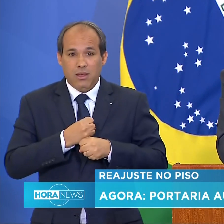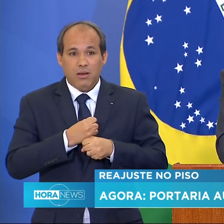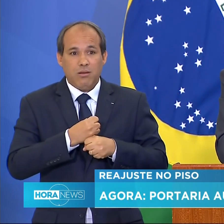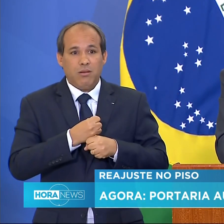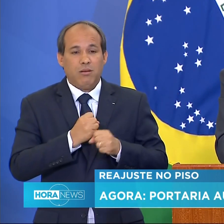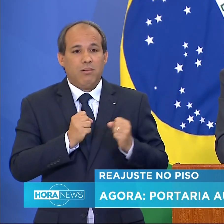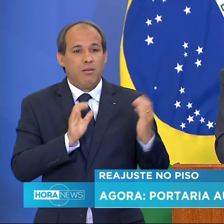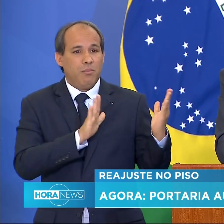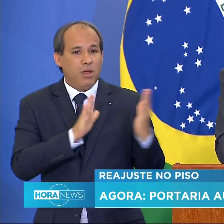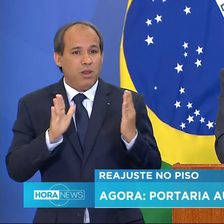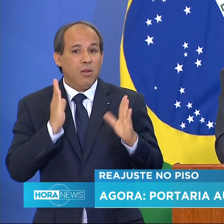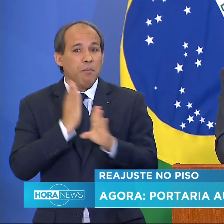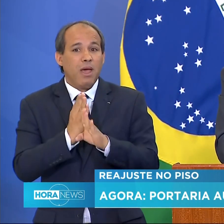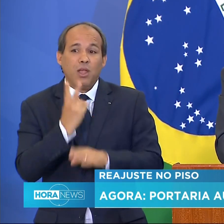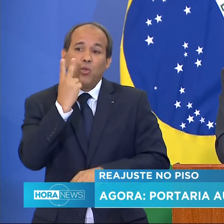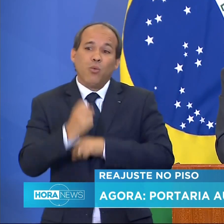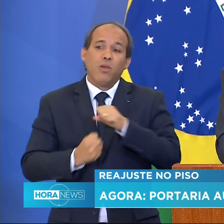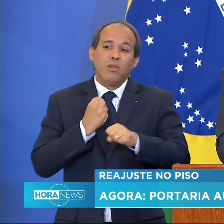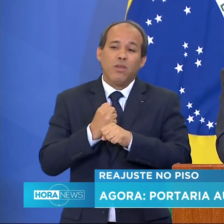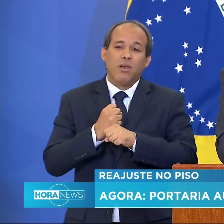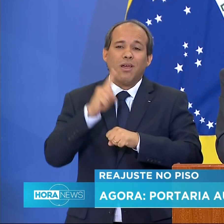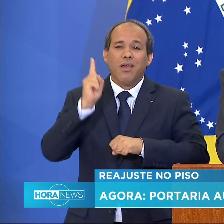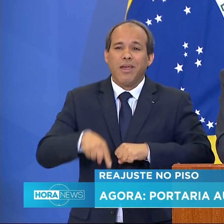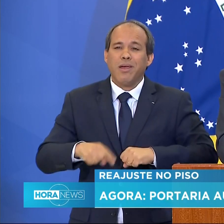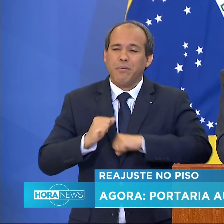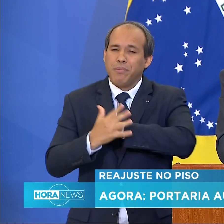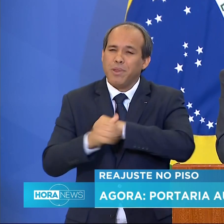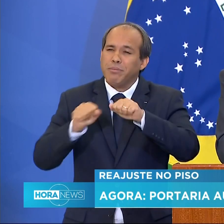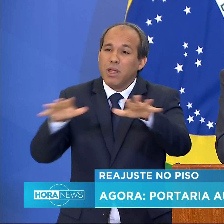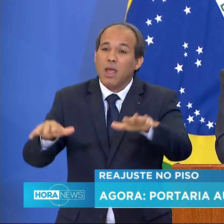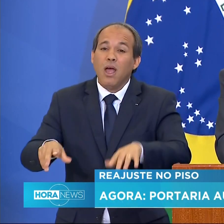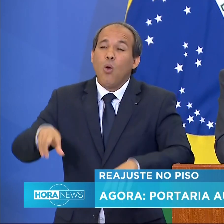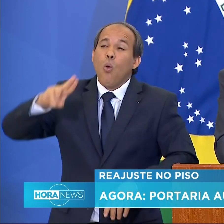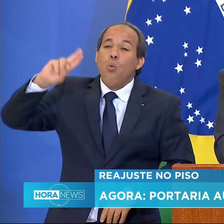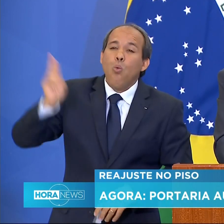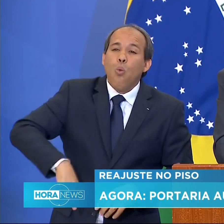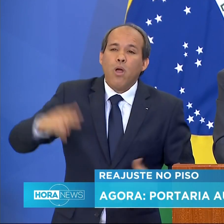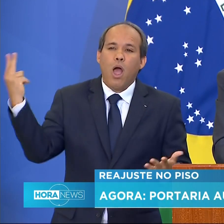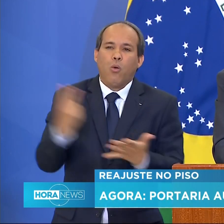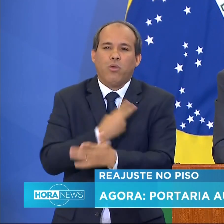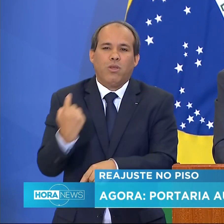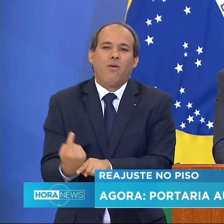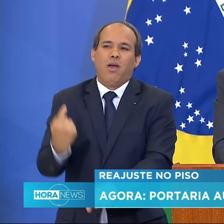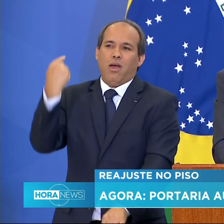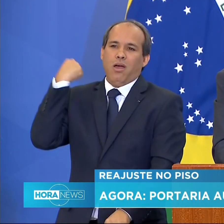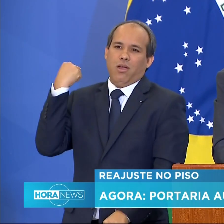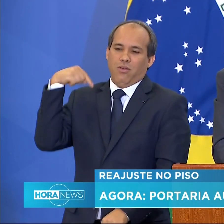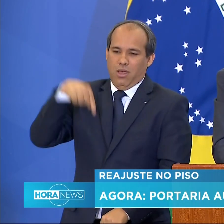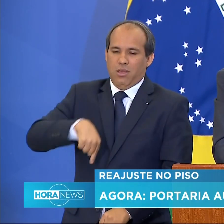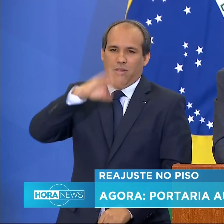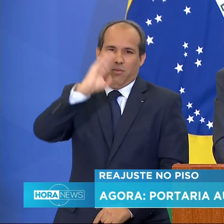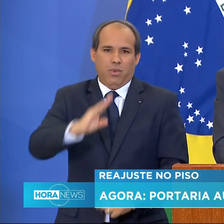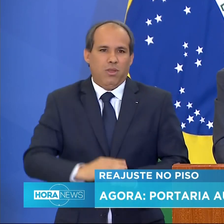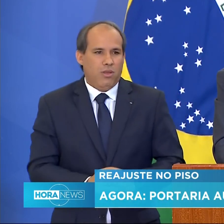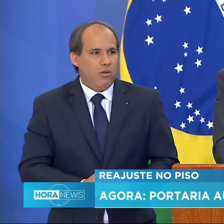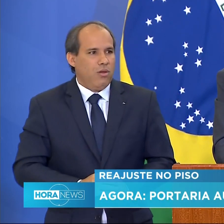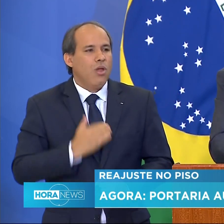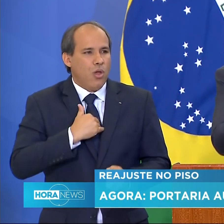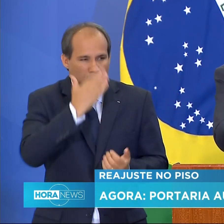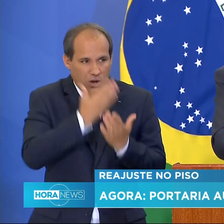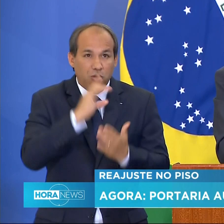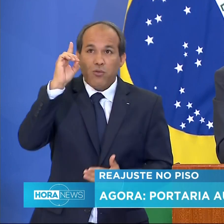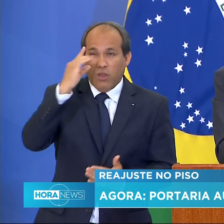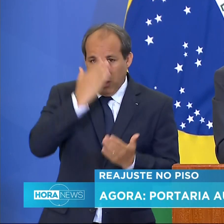temos 2 de pandemia. Ninguém nunca enfrentou isso aqui na história do nosso querido Brasil. Acredita em